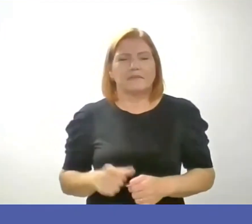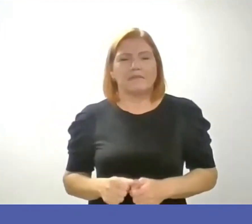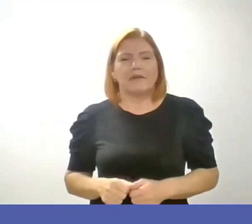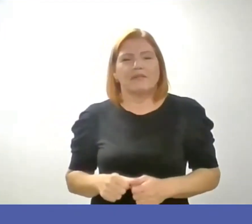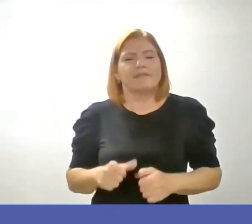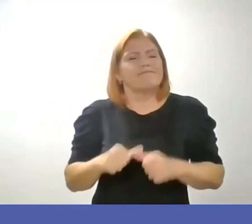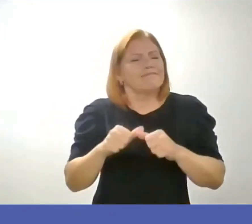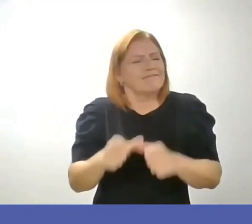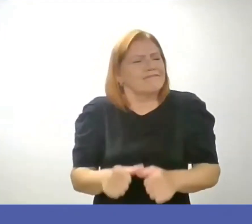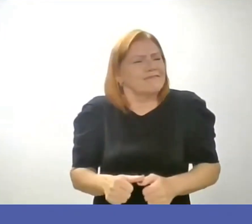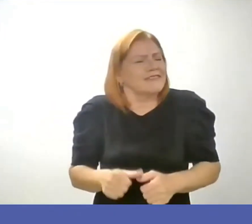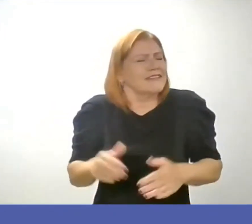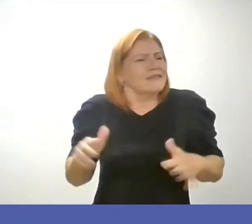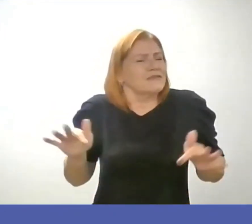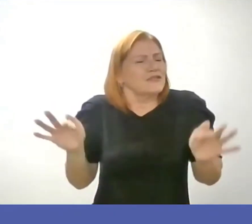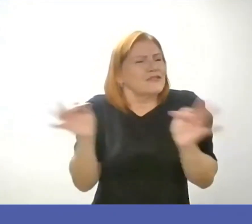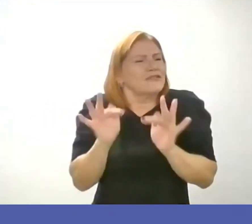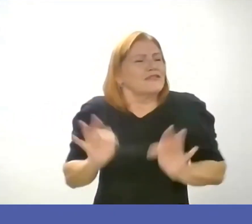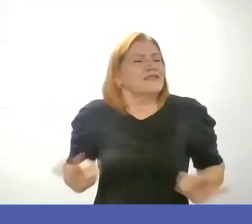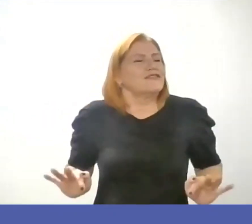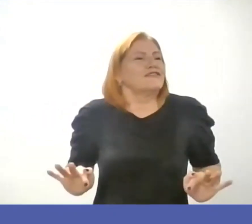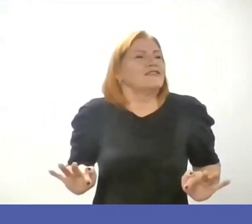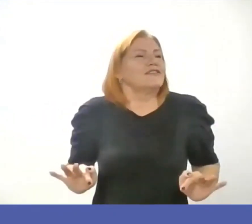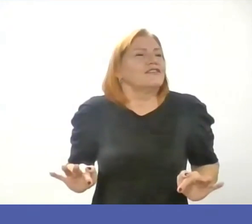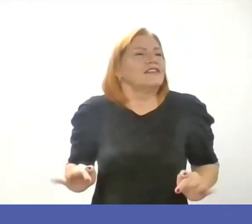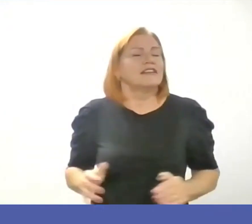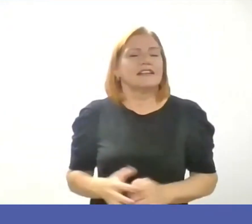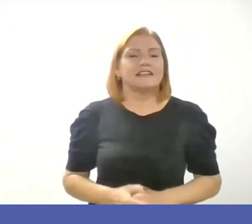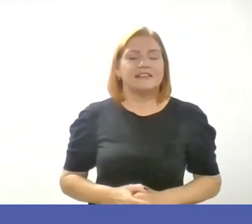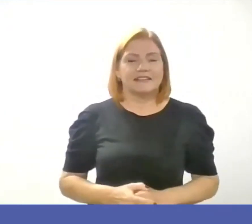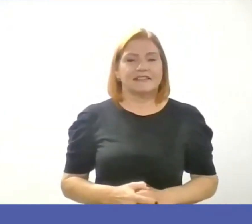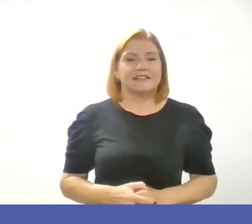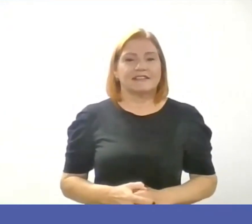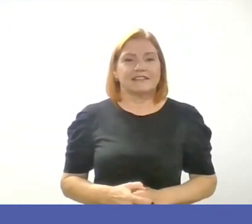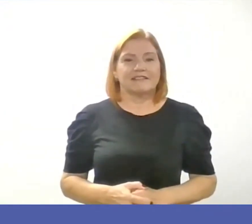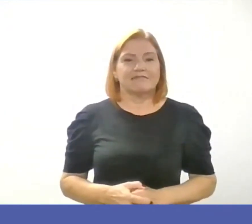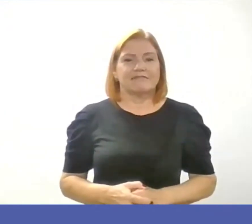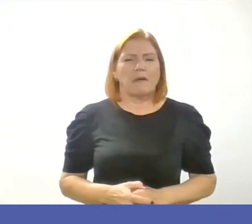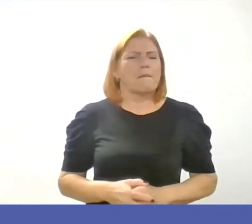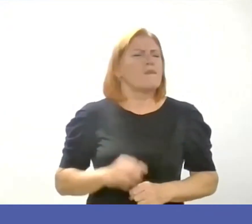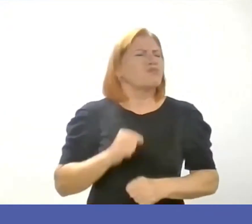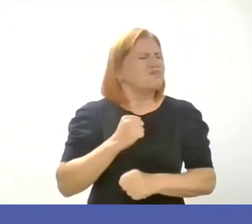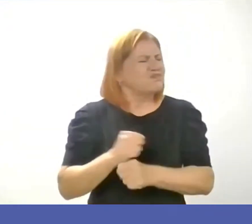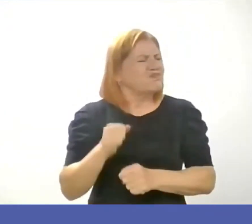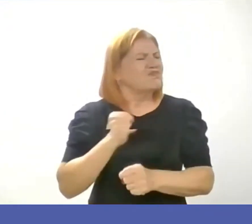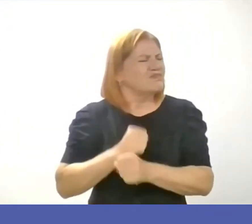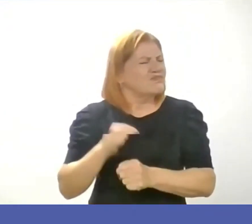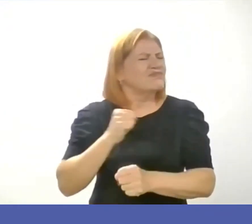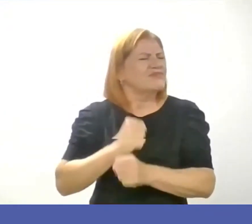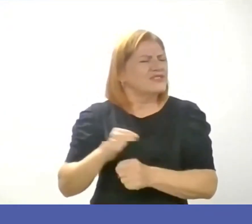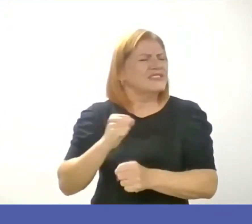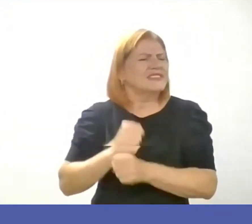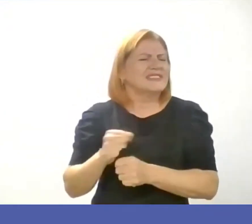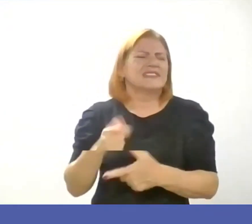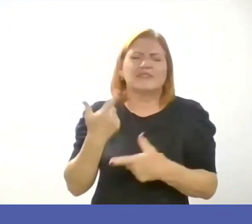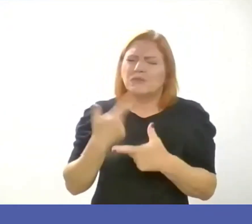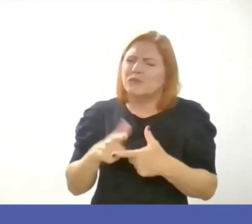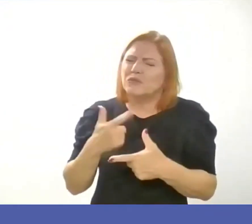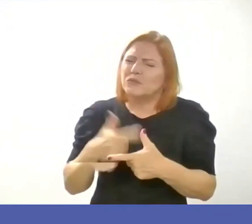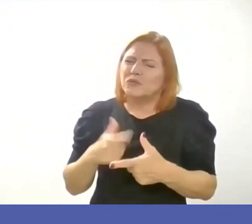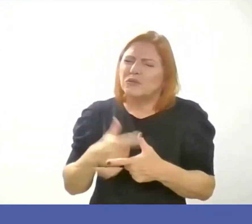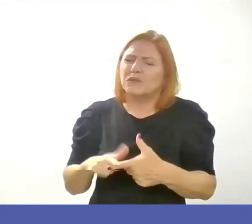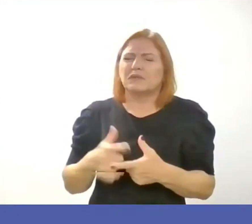Nós passamos dezenas de anos, irmãos, muitos problemas entre nós.